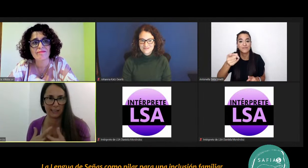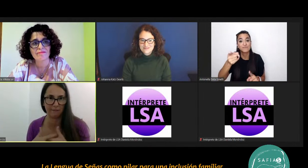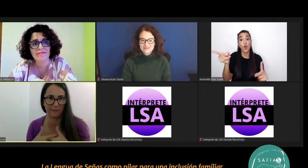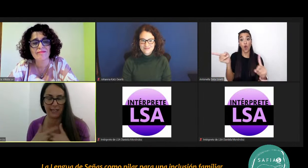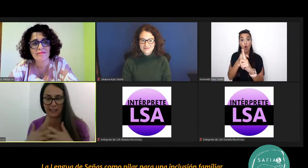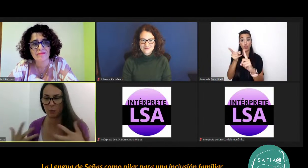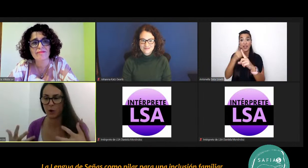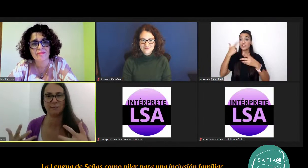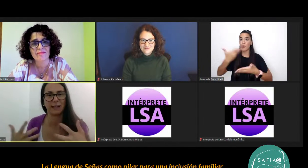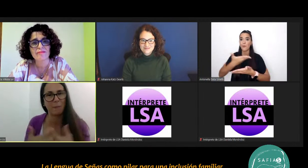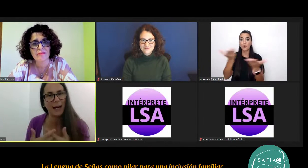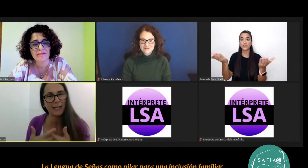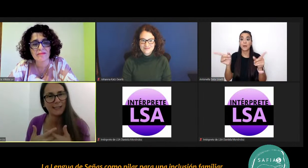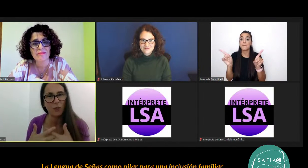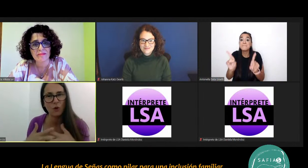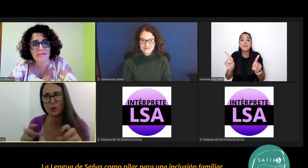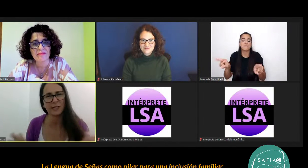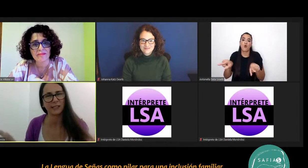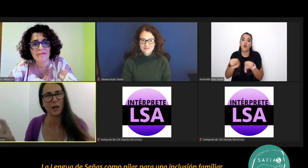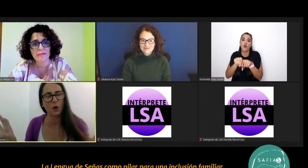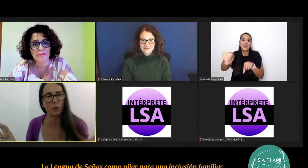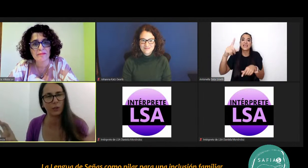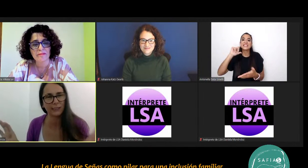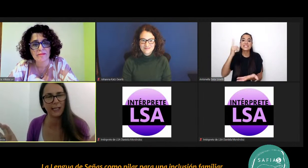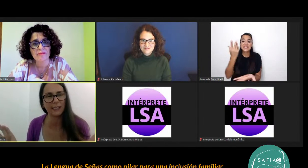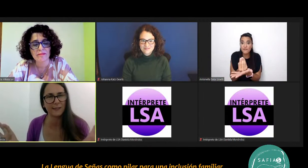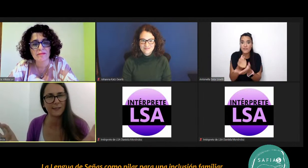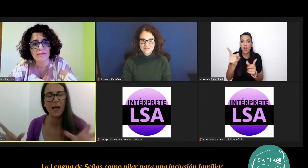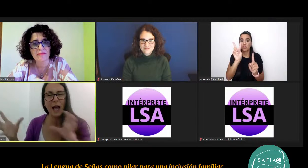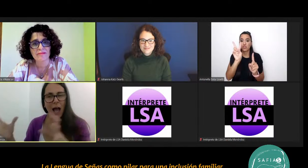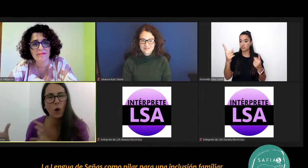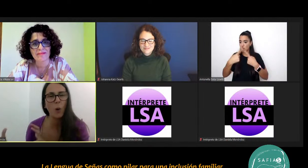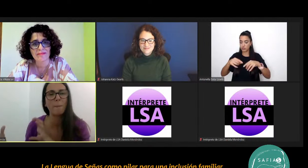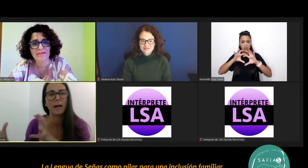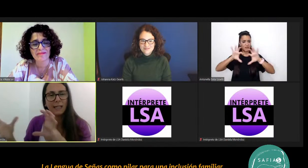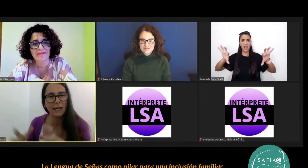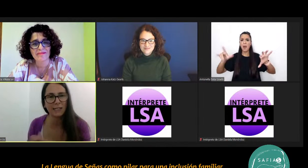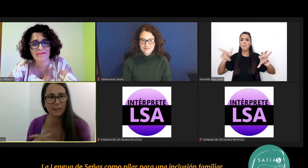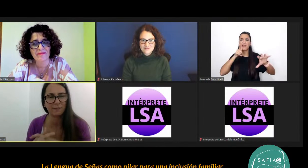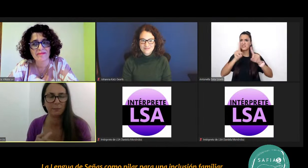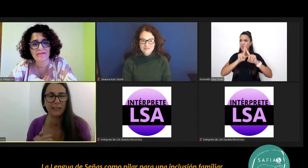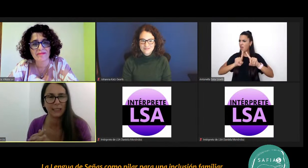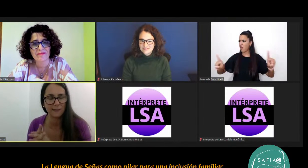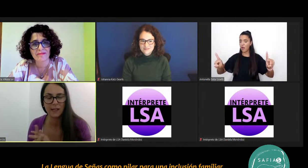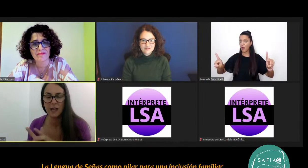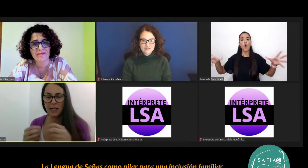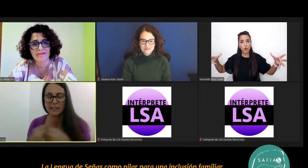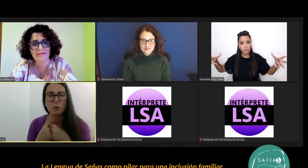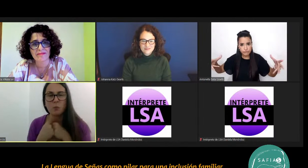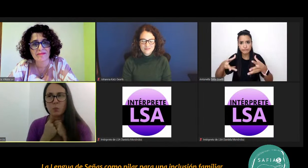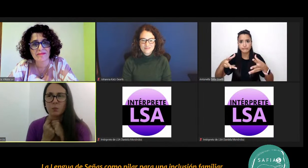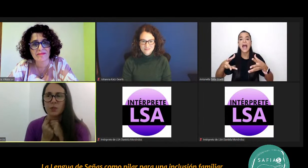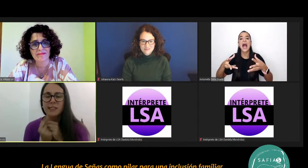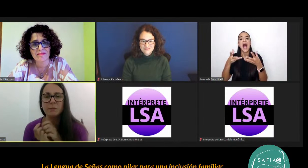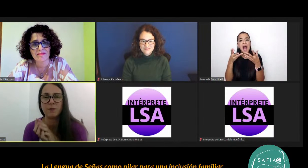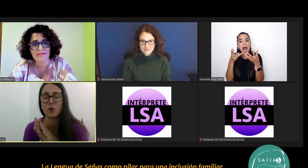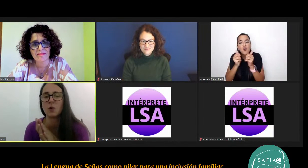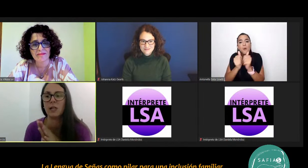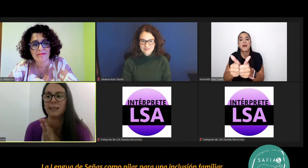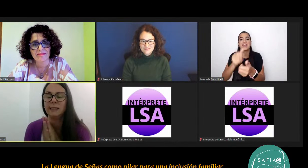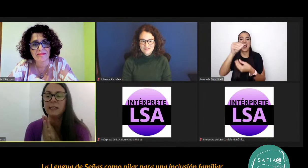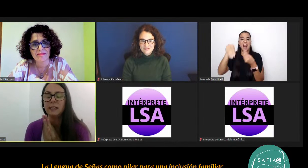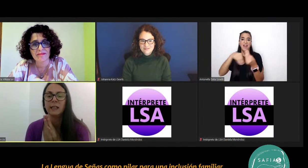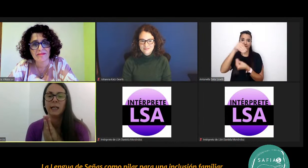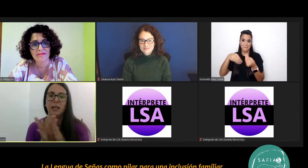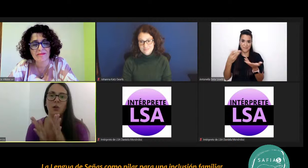tarea de Safías, como entramar esas dos cosas que estaban como distantes, acompañar a esas familias. Hacemos muchísimo foco